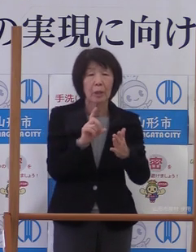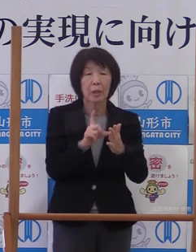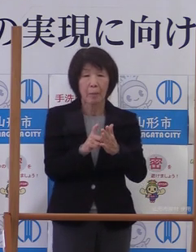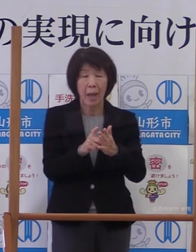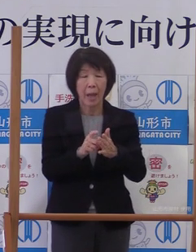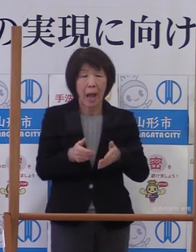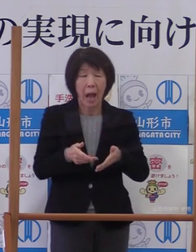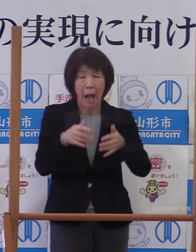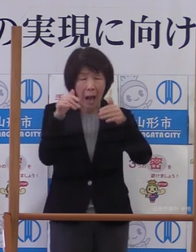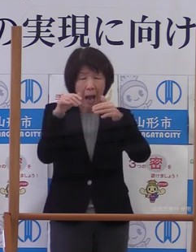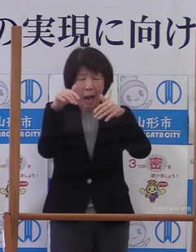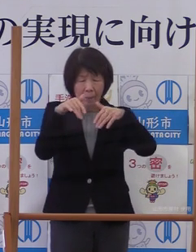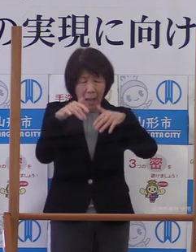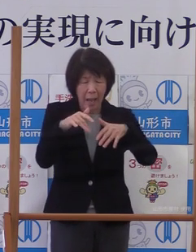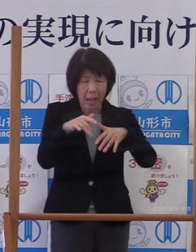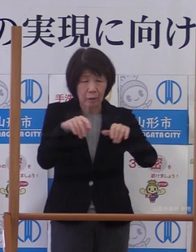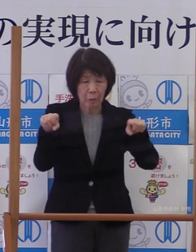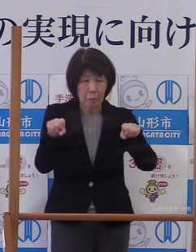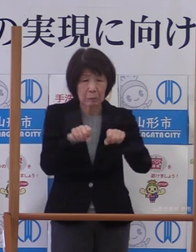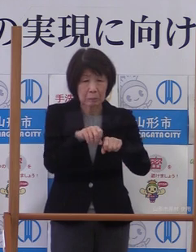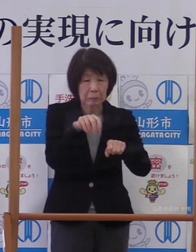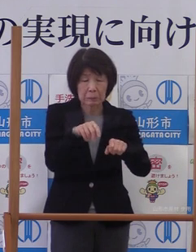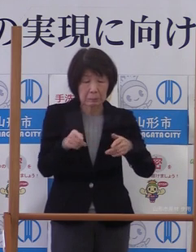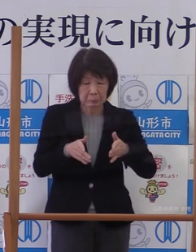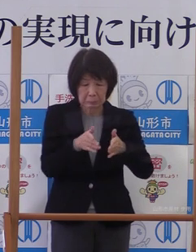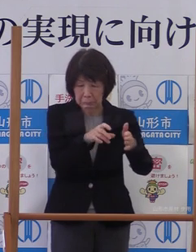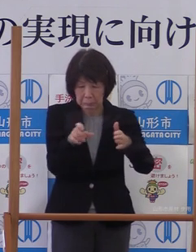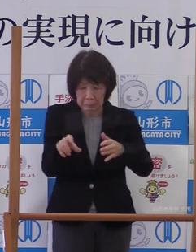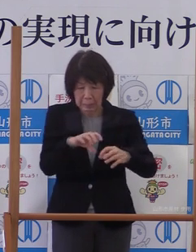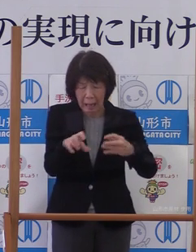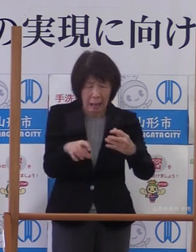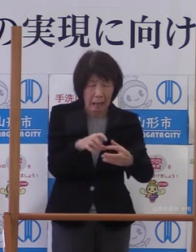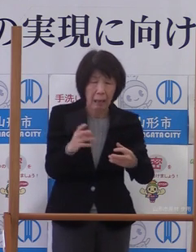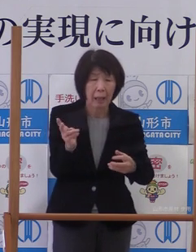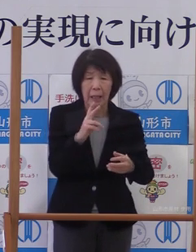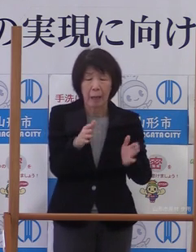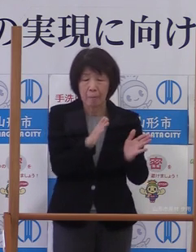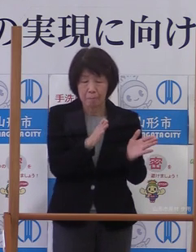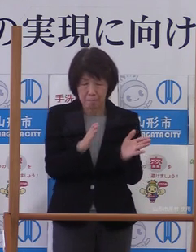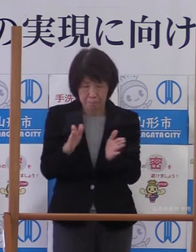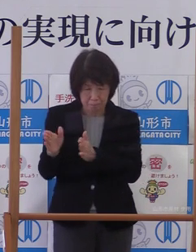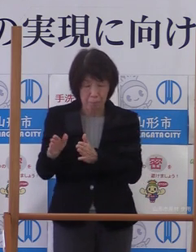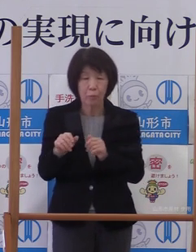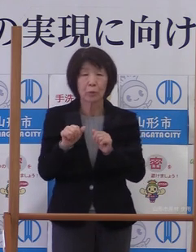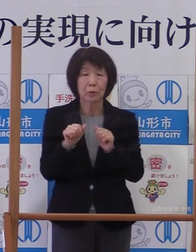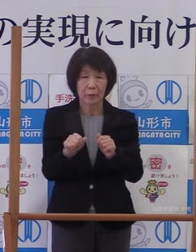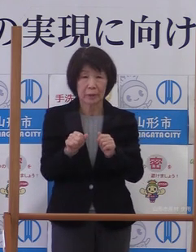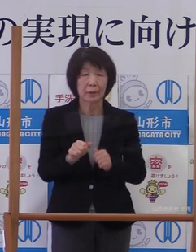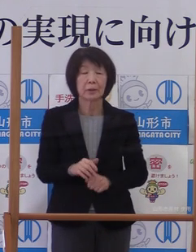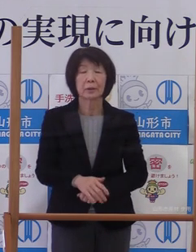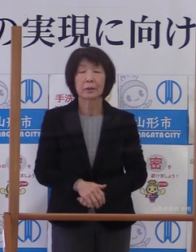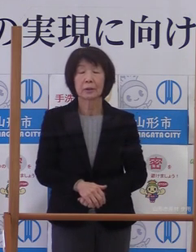への接続箇所の増設や集水機能の強化工事を行います。